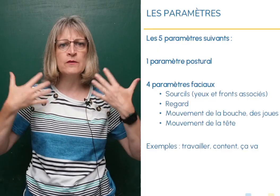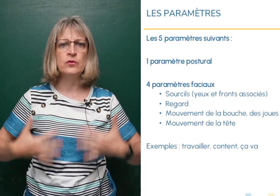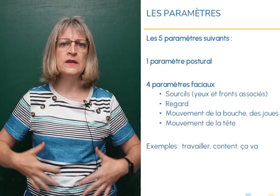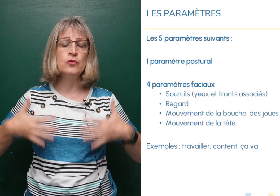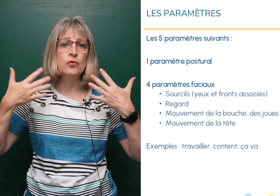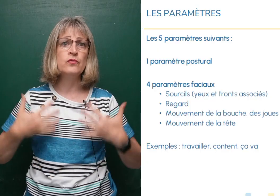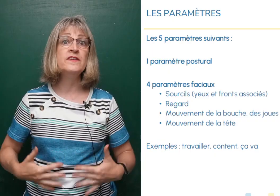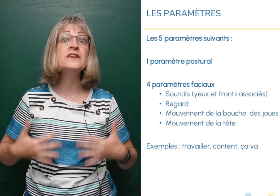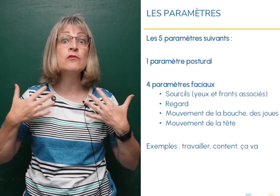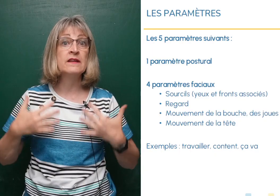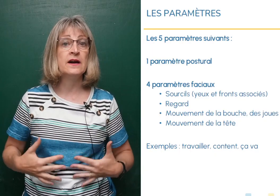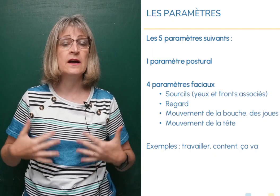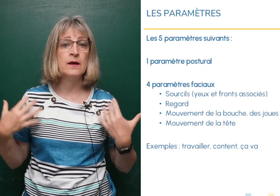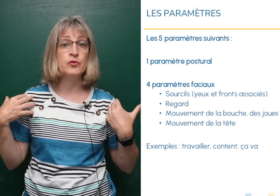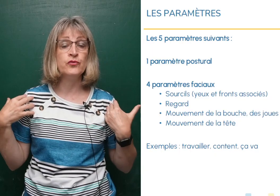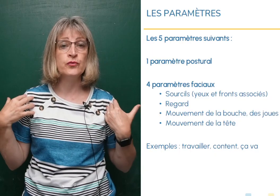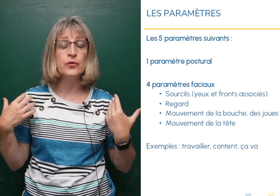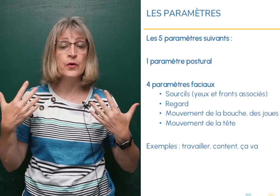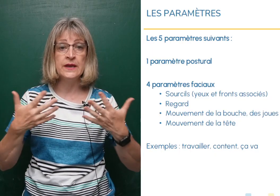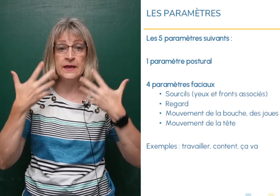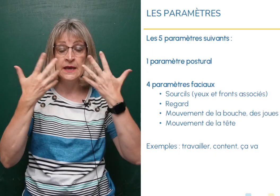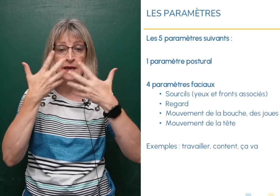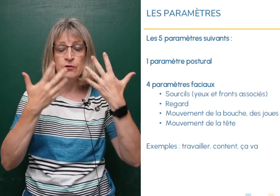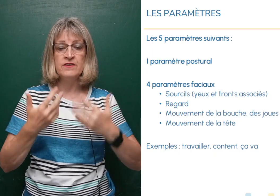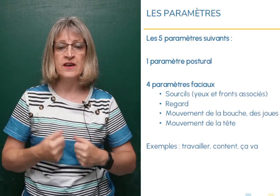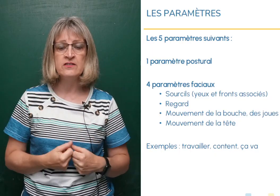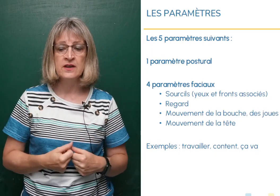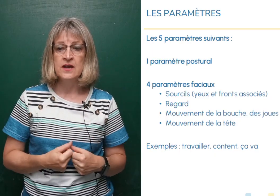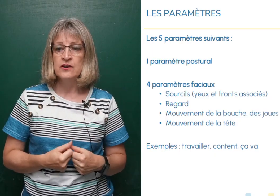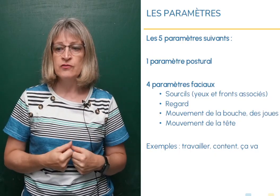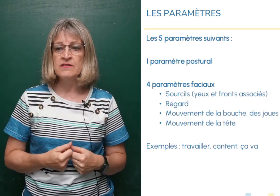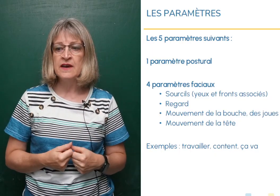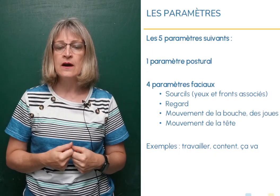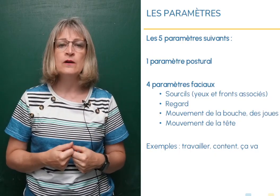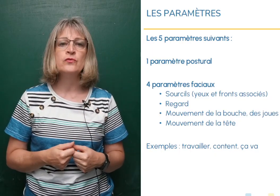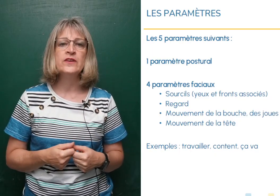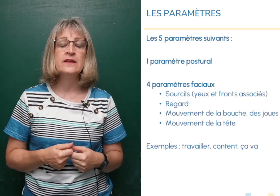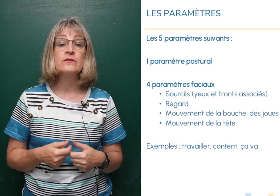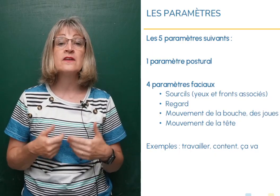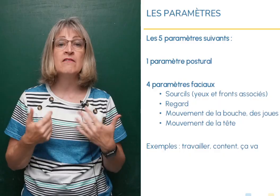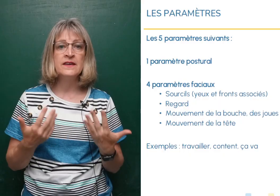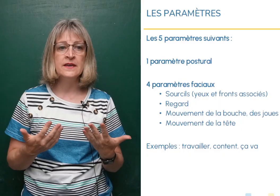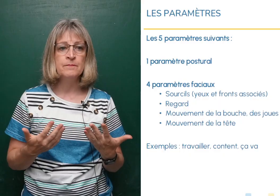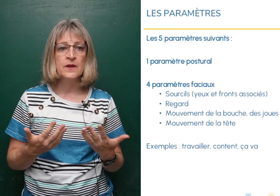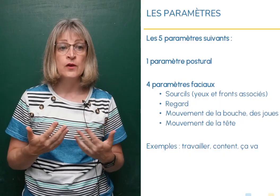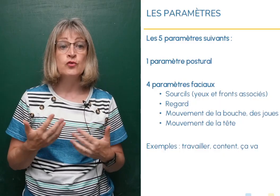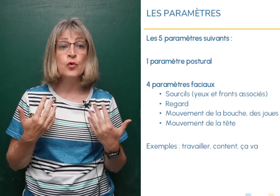liés au physique, on va dire, hein, à la posture et au visage, je vais faire le signe travailler de 3